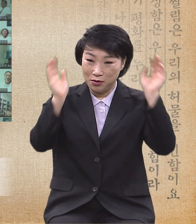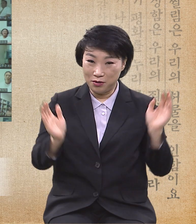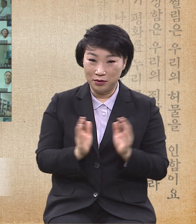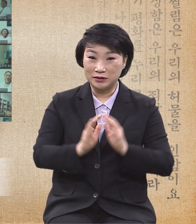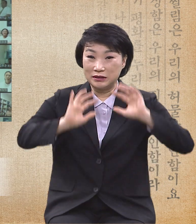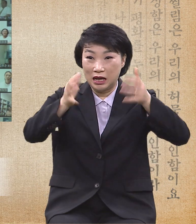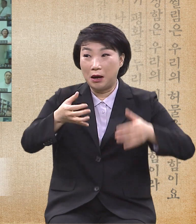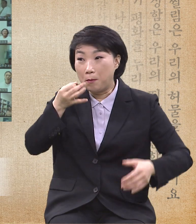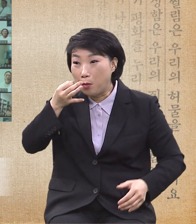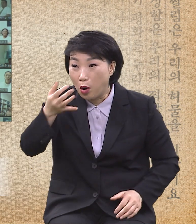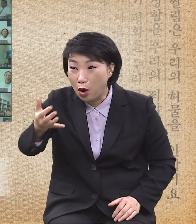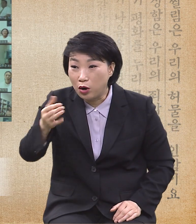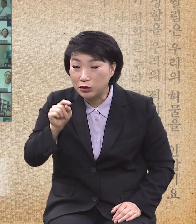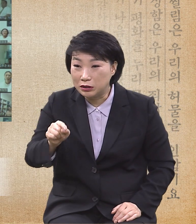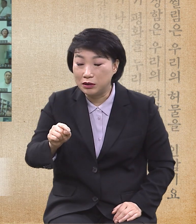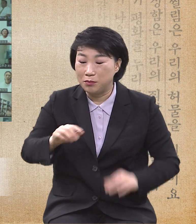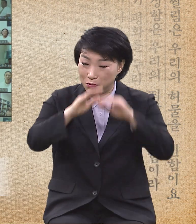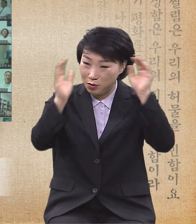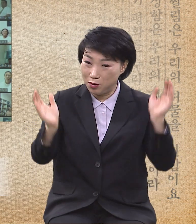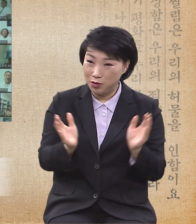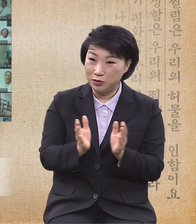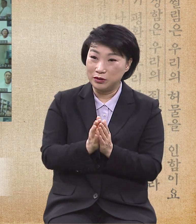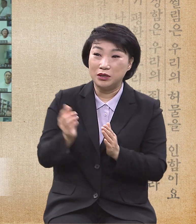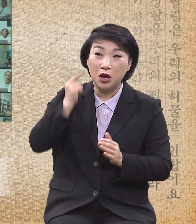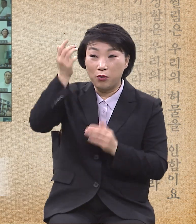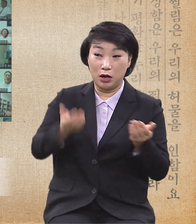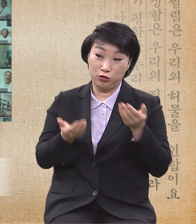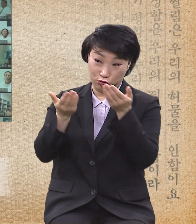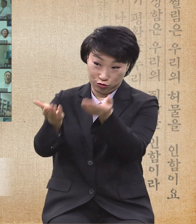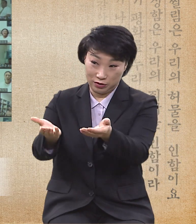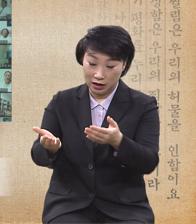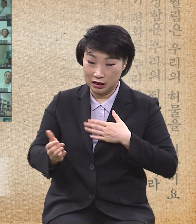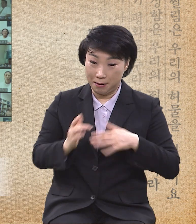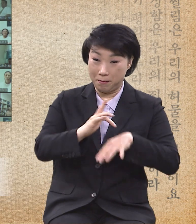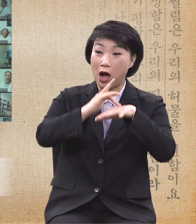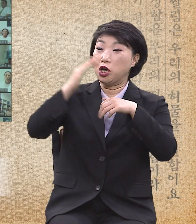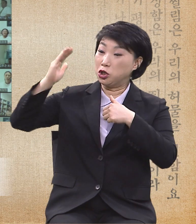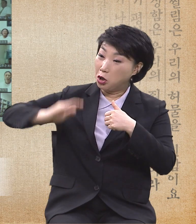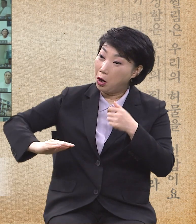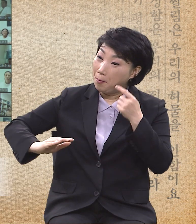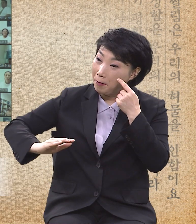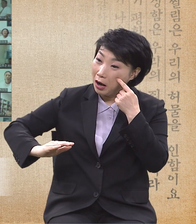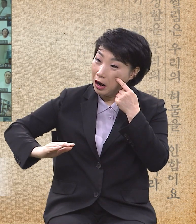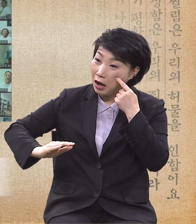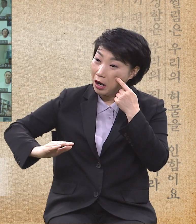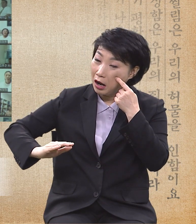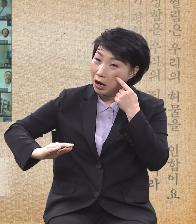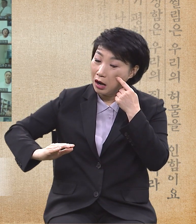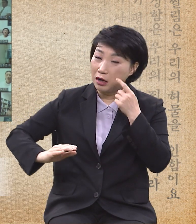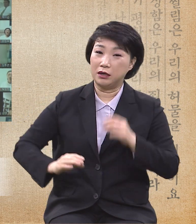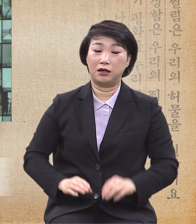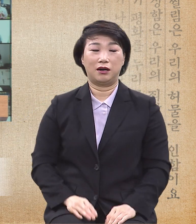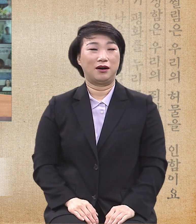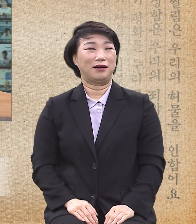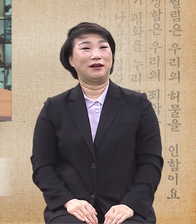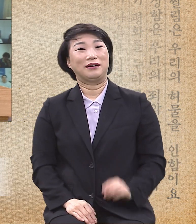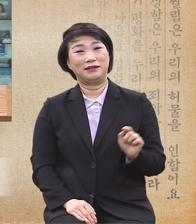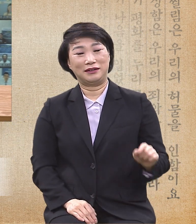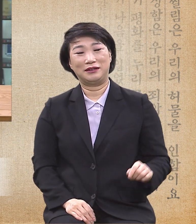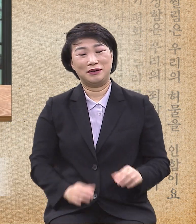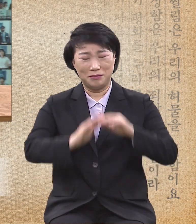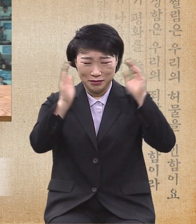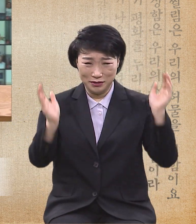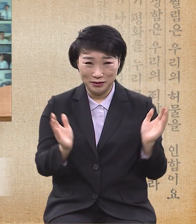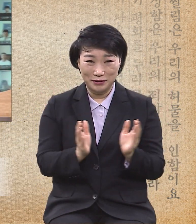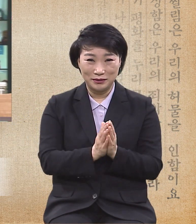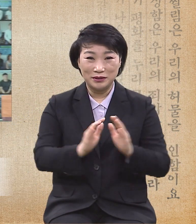천하만국을 보이면서 이 모든 영광을 내게 주시니 나에게 전한 바만 해라. 다